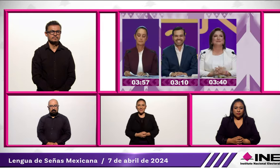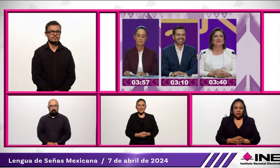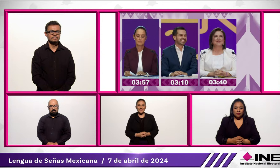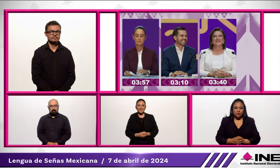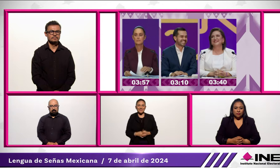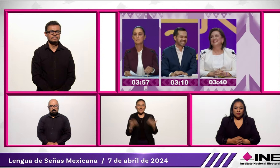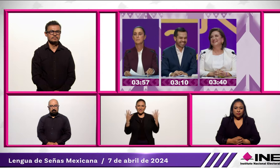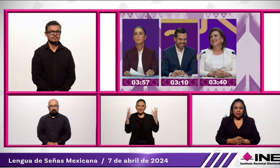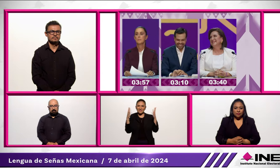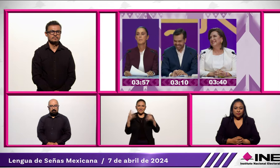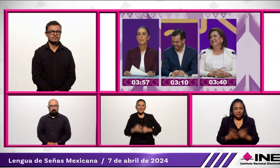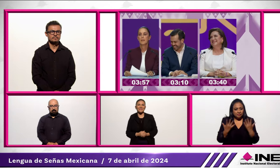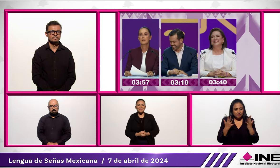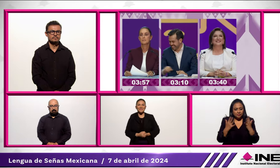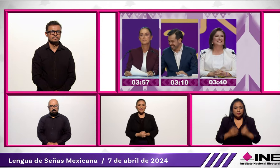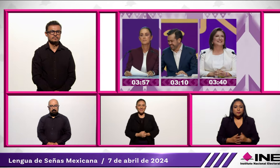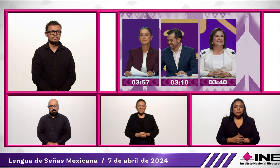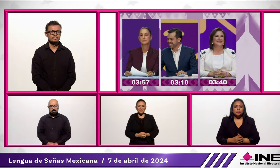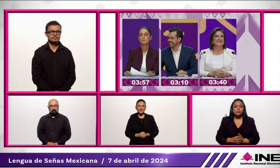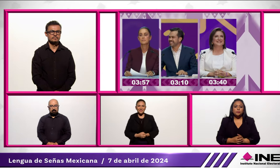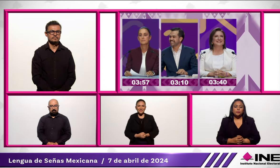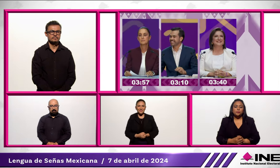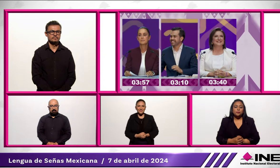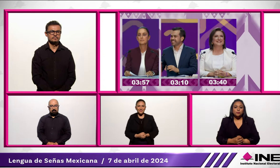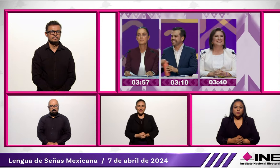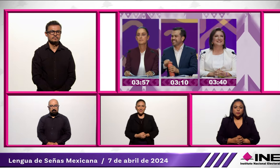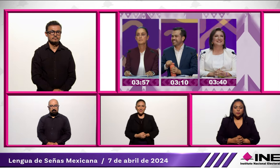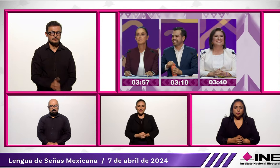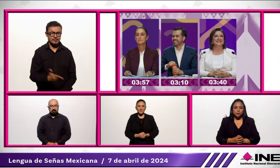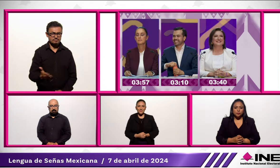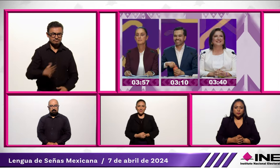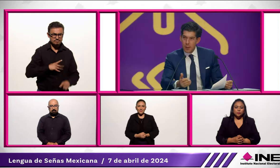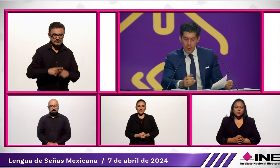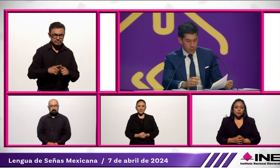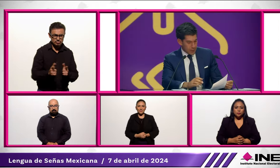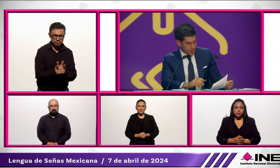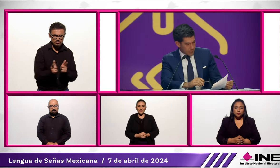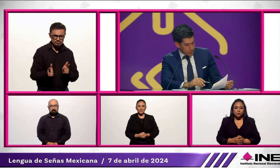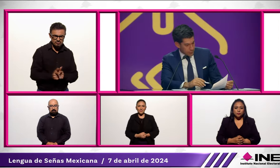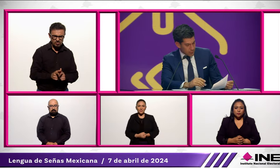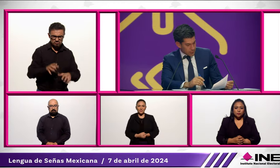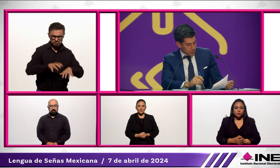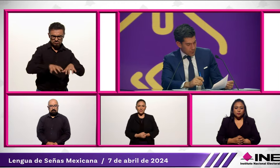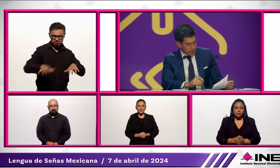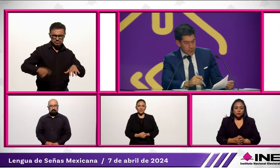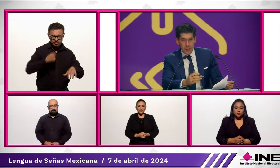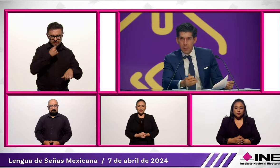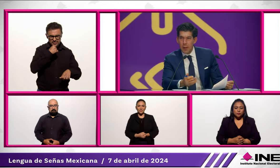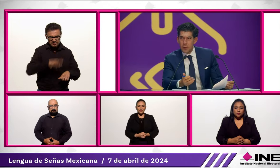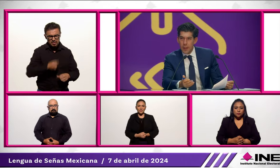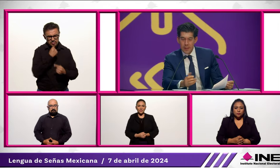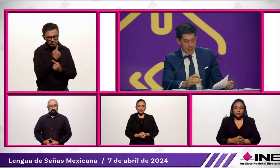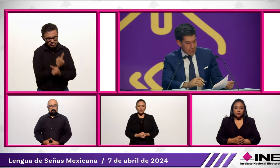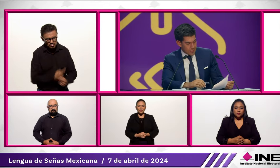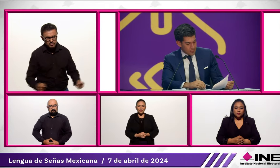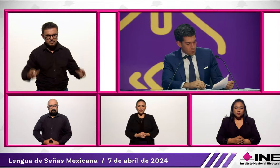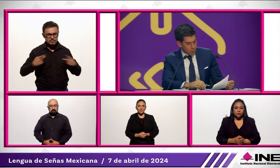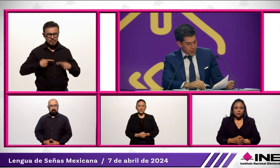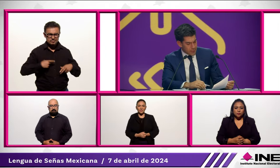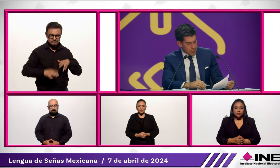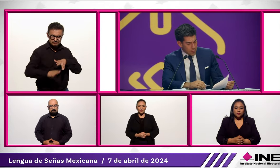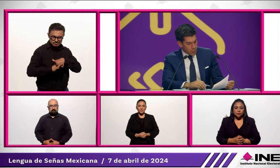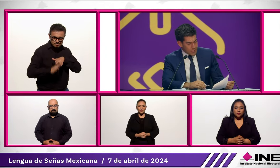Candidato Maínez. Hay distintos grupos vulnerables, hablamos de niñas, de niños, hablamos de las personas migrantes, han hablado ustedes de